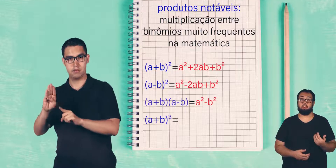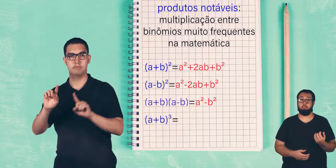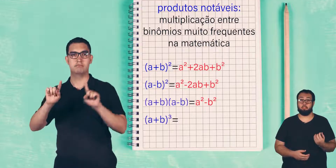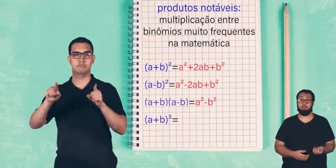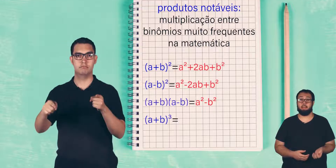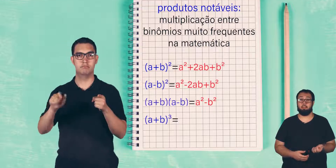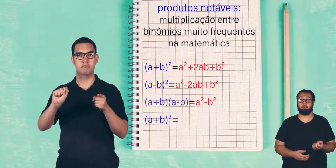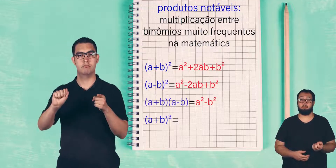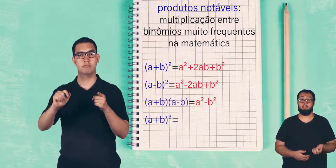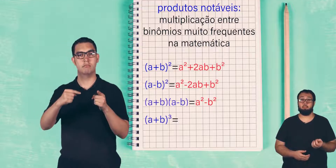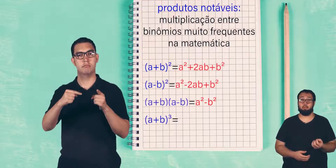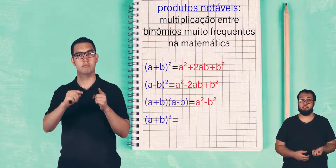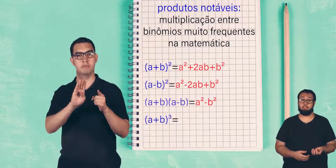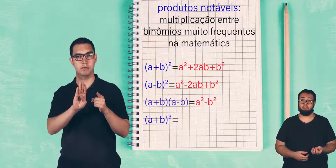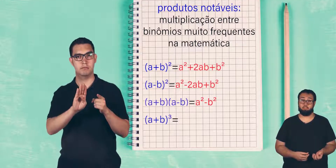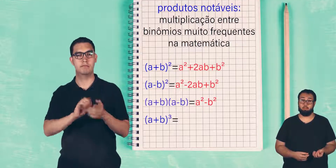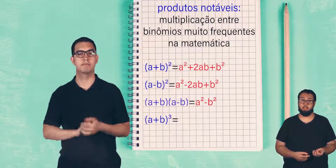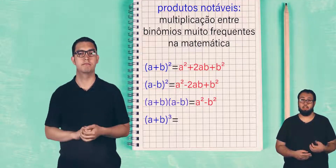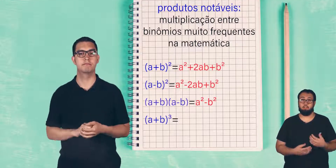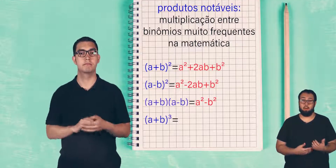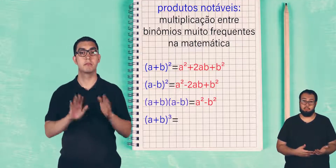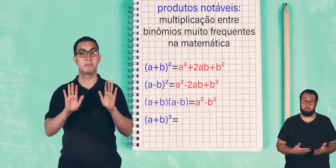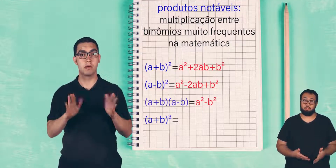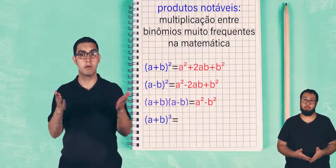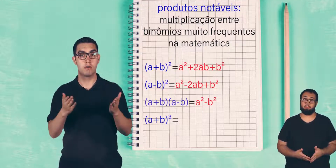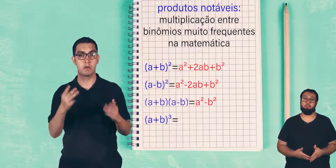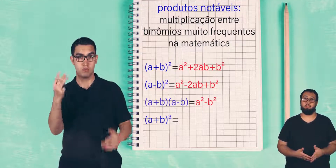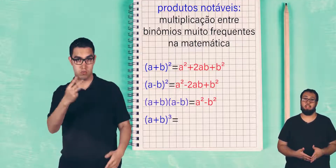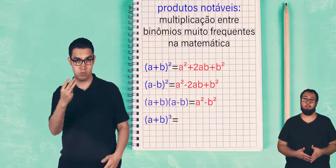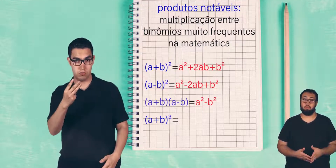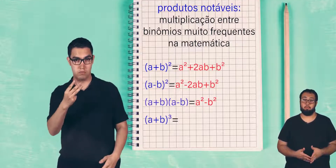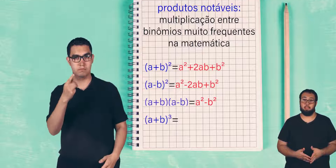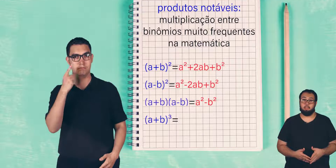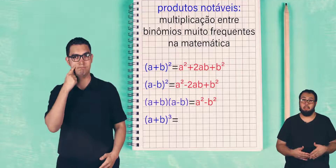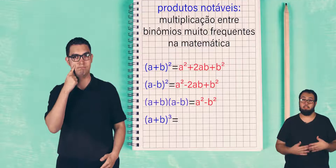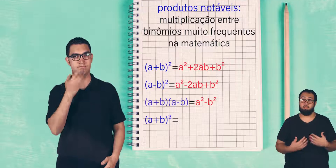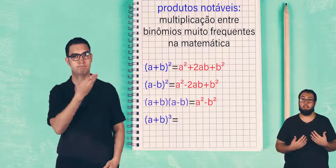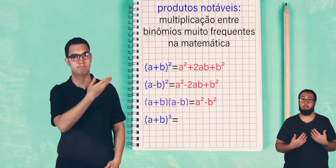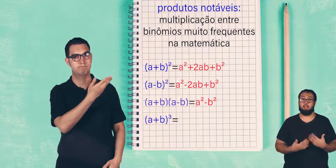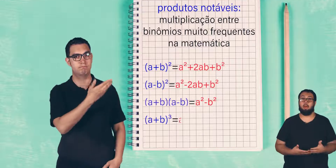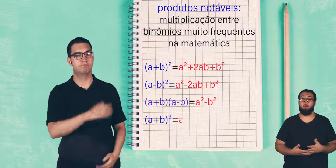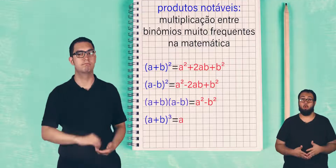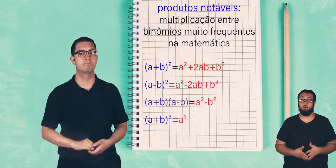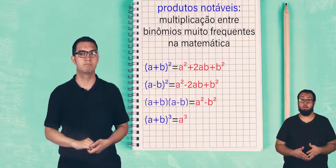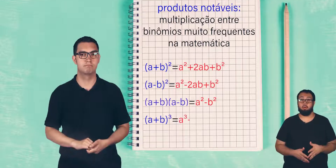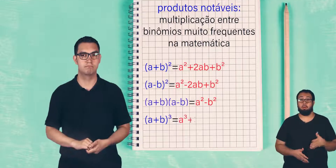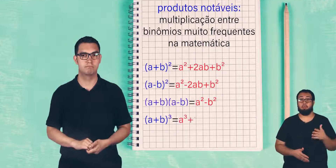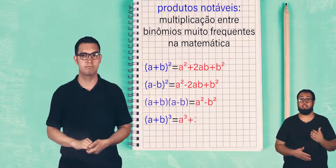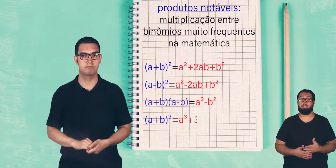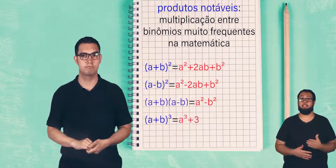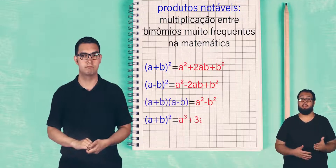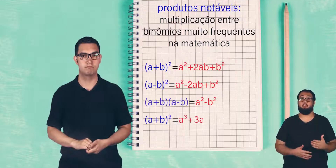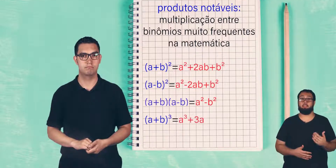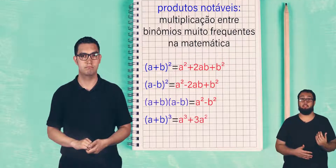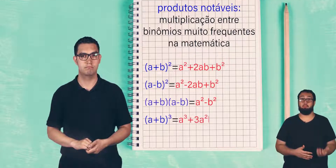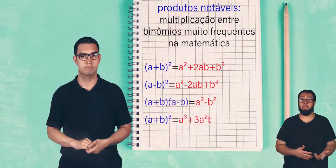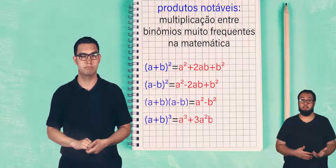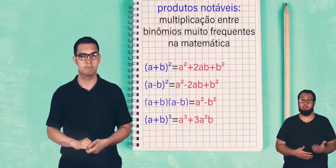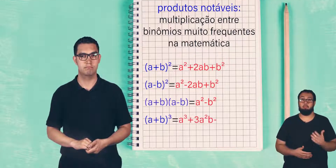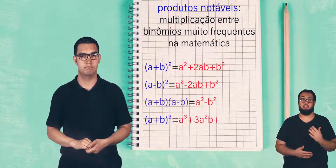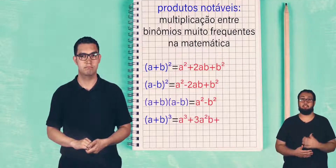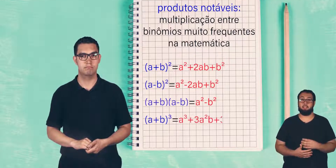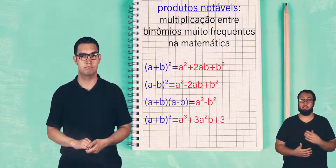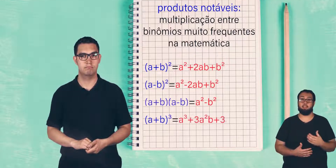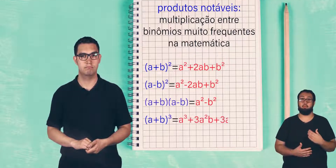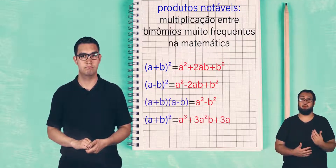ser obtido ao multiplicar o resultado do quadrado da soma novamente pela soma de A e B, resultando em A ao cubo mais